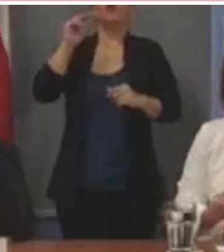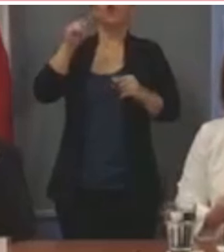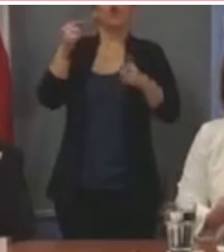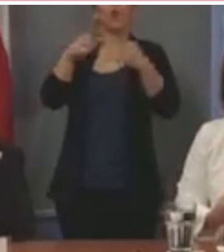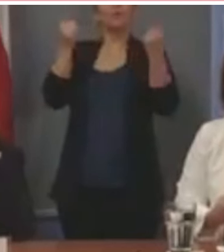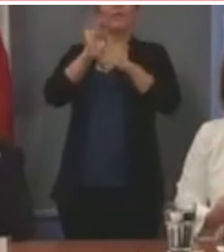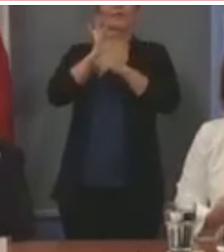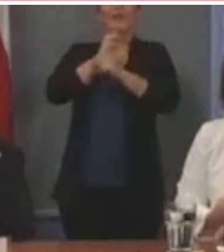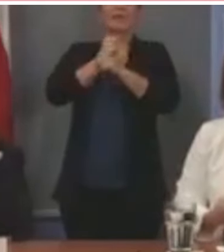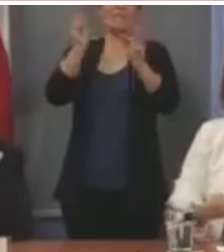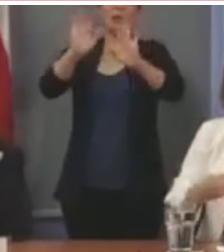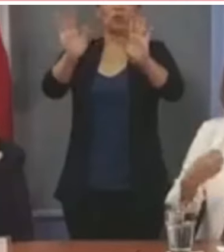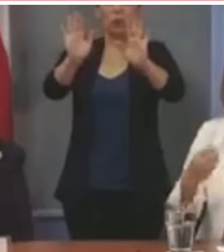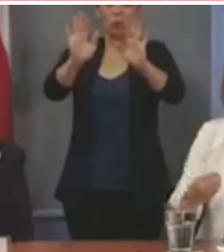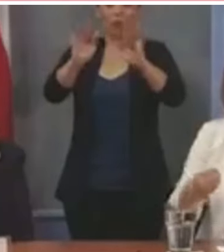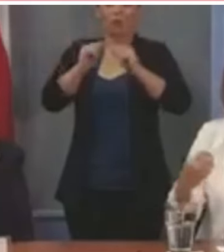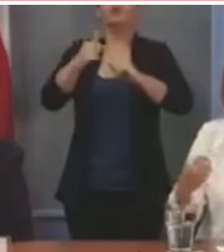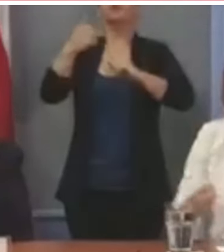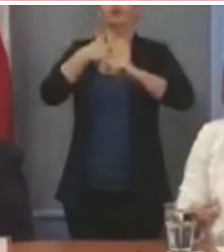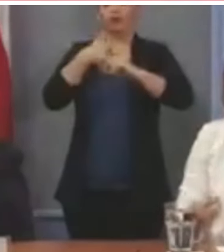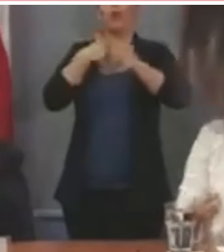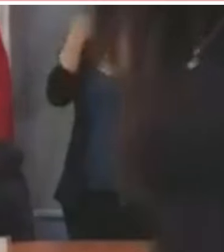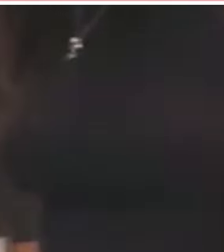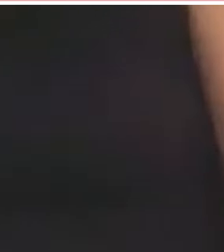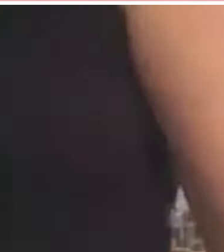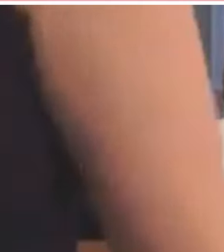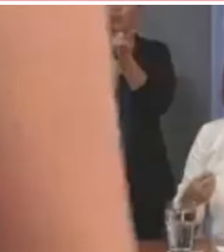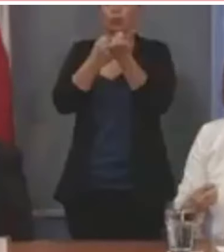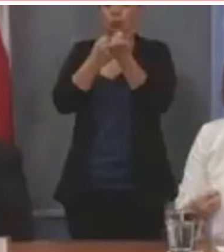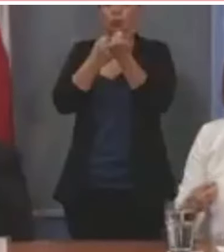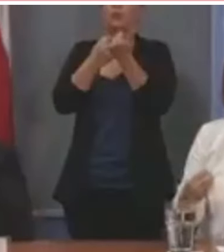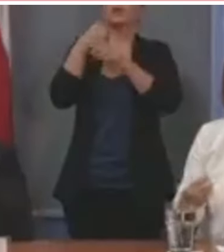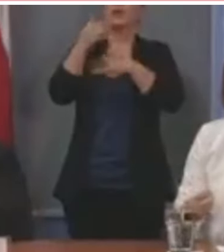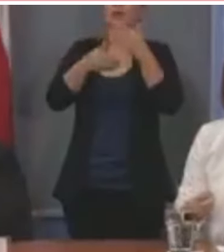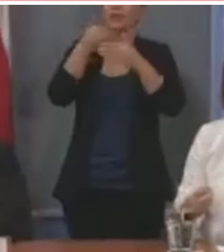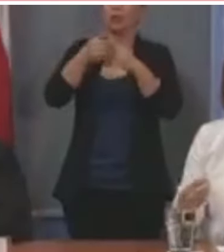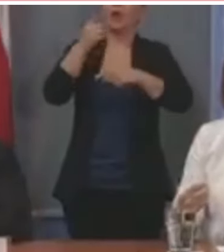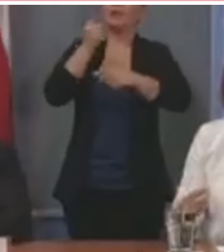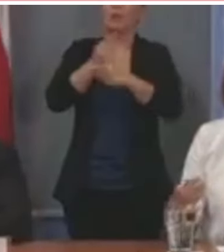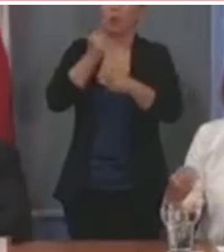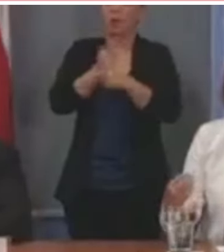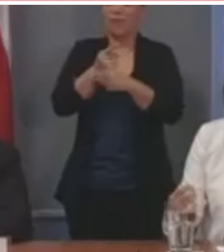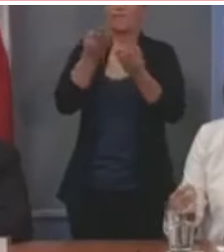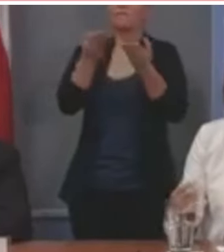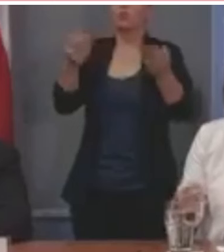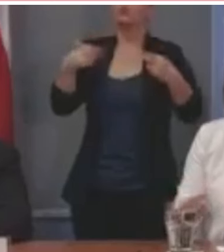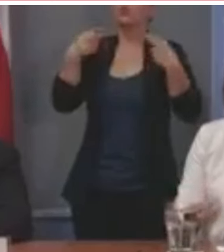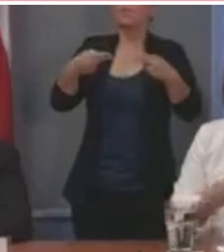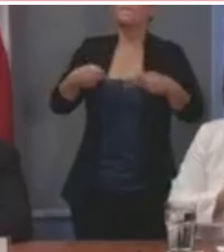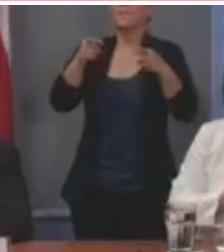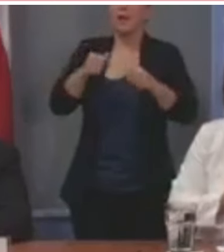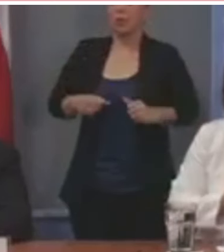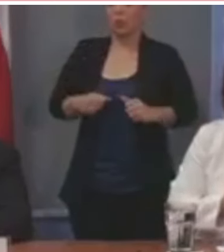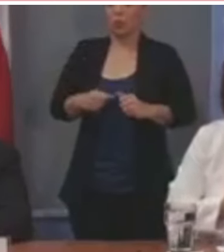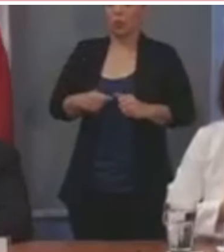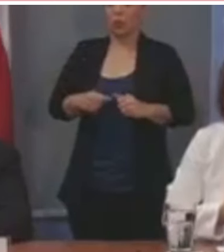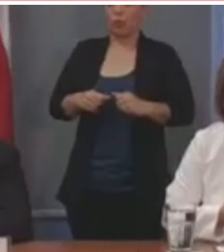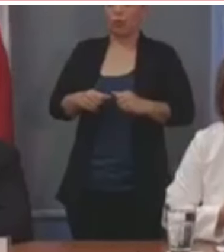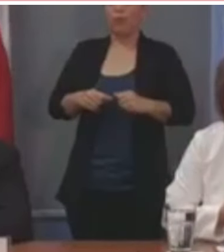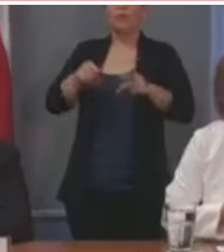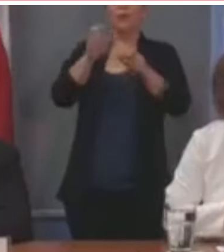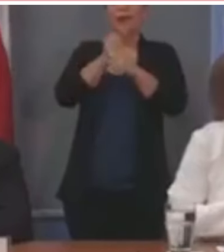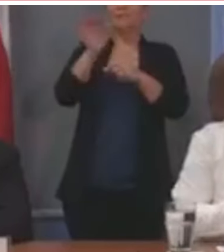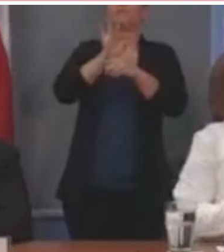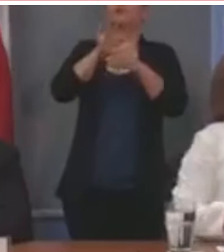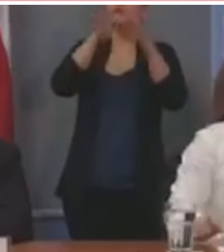teletrabajo. Yo estoy a favor de la gestión adecuada del recurso humano que desempeña como servidor